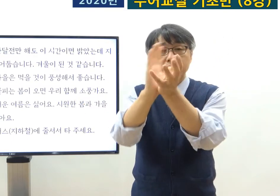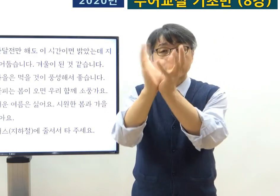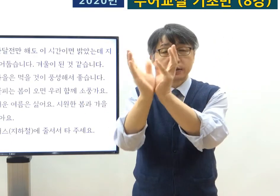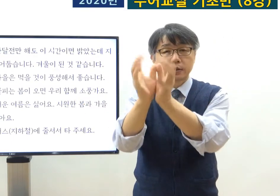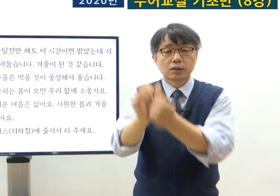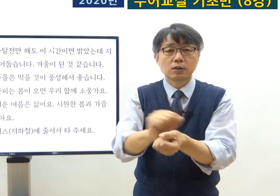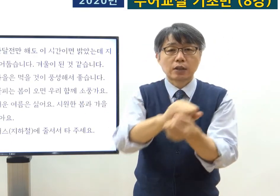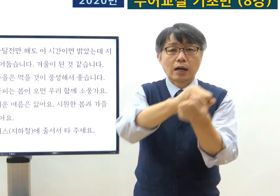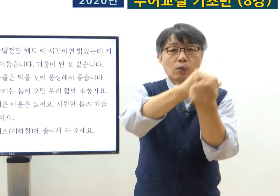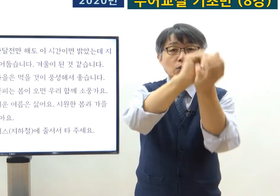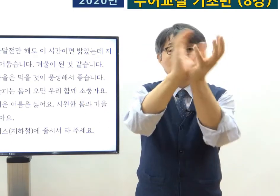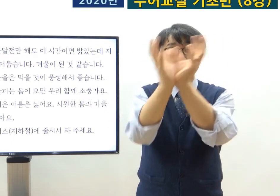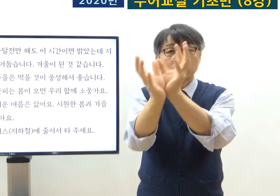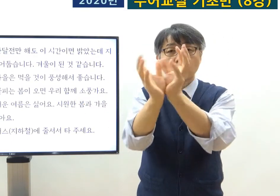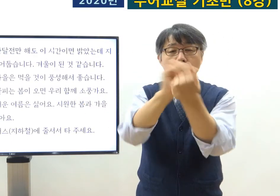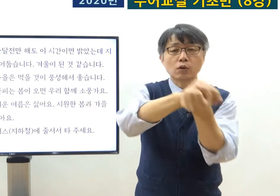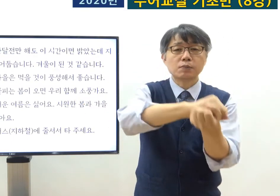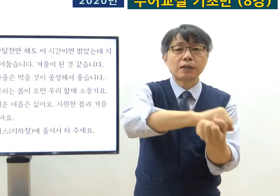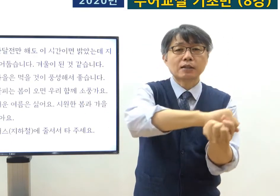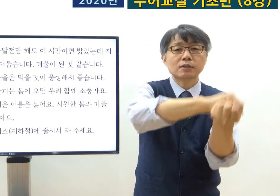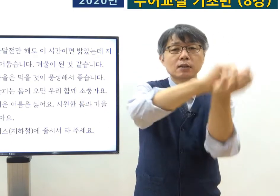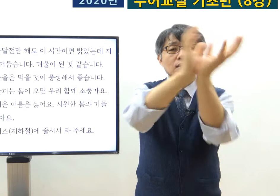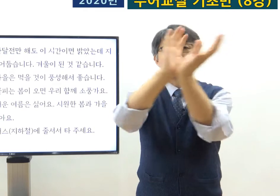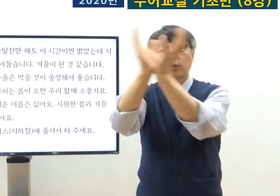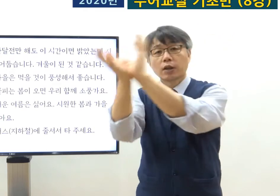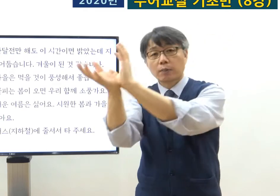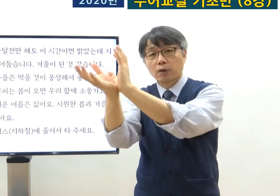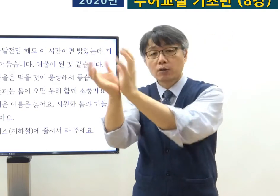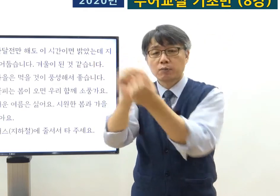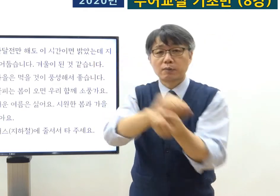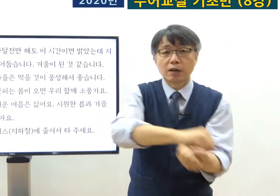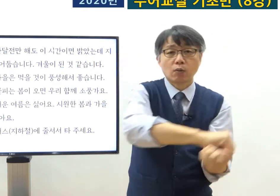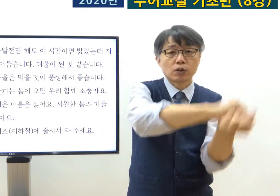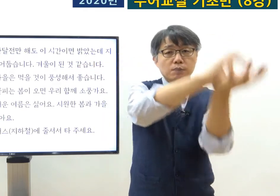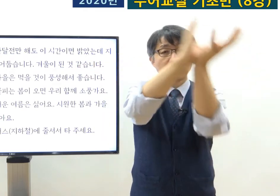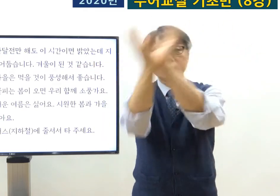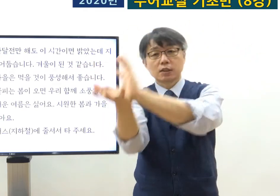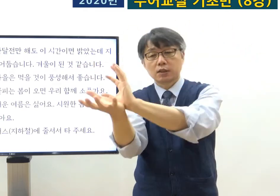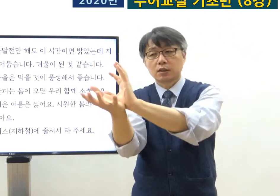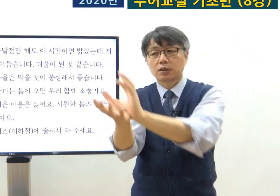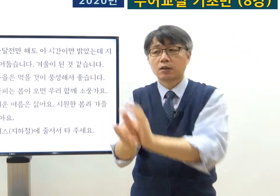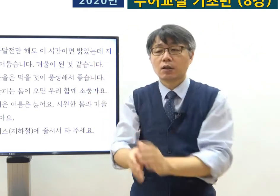꽃피는, 자, 꽃이라고 했죠. 꽃이 피다는 이렇게 표현해 주면 됩니다. 꽃이 피는